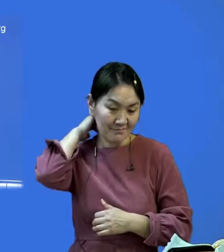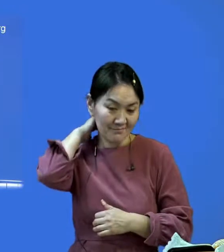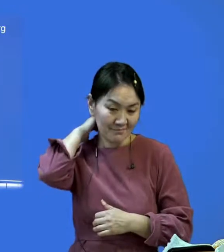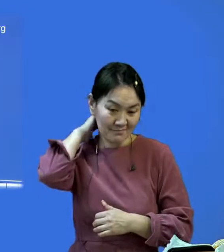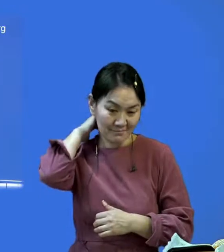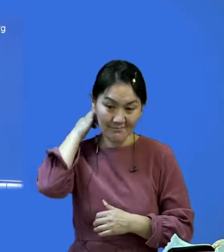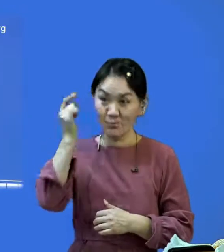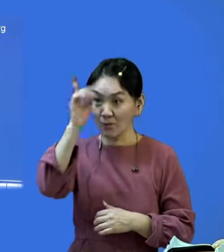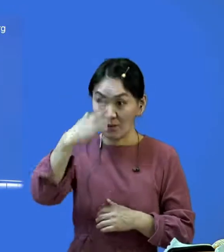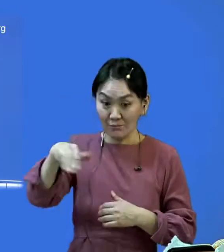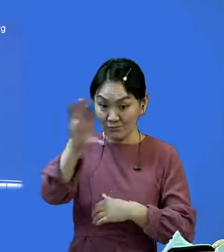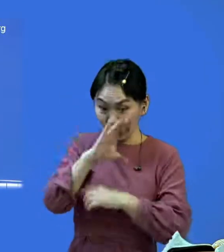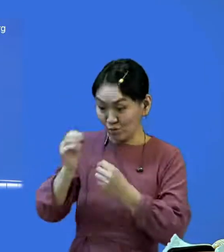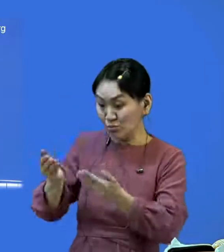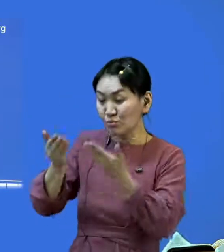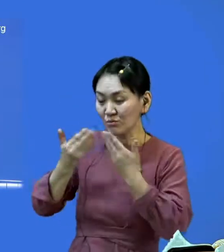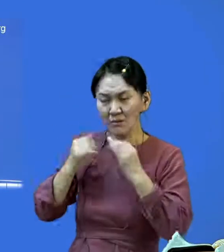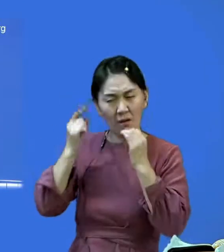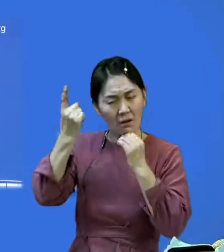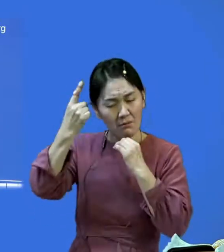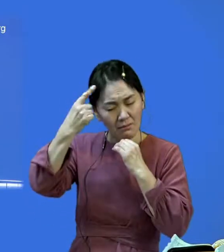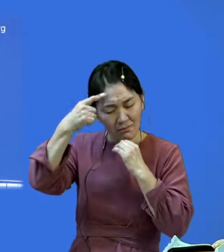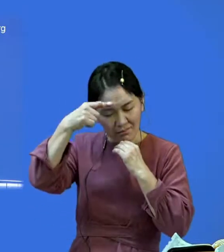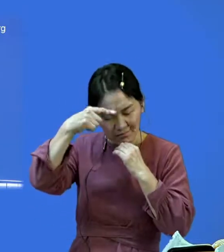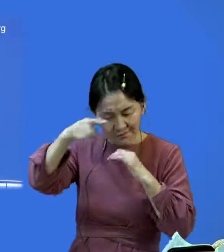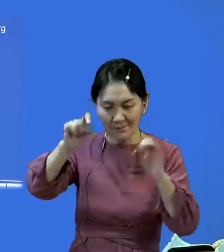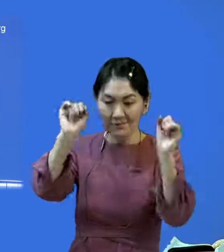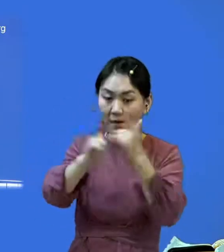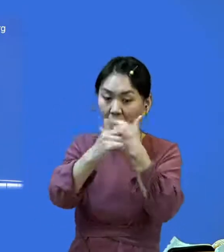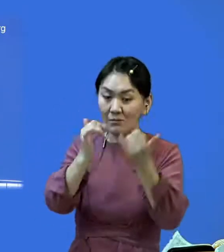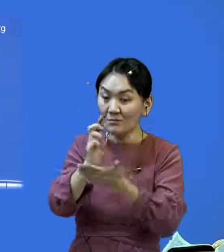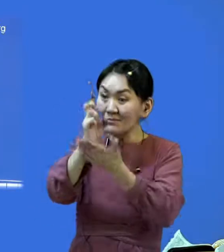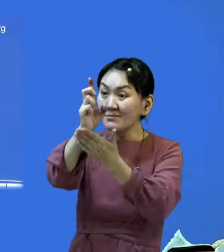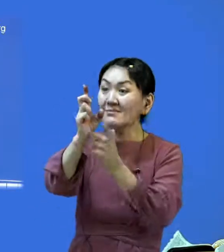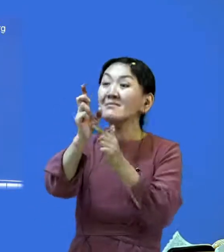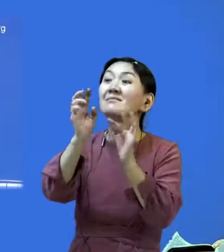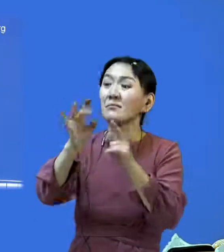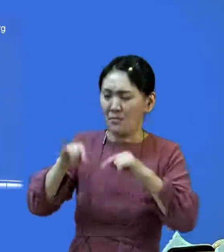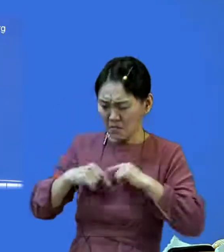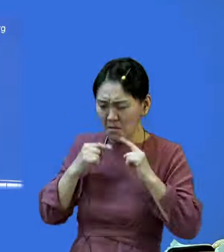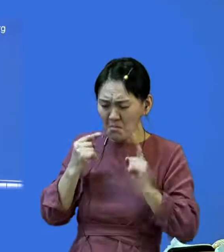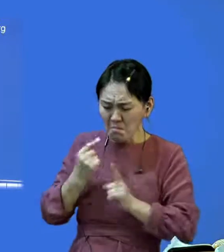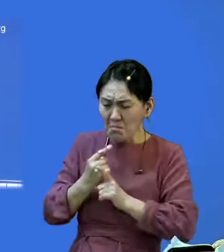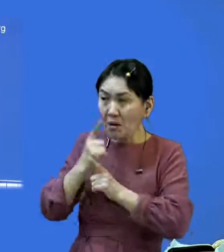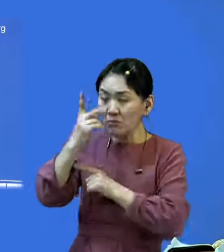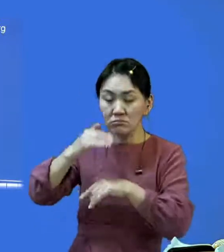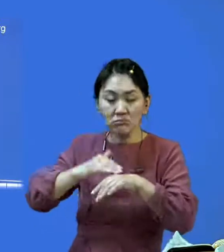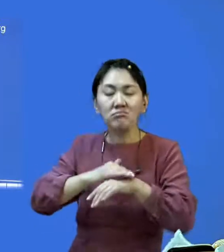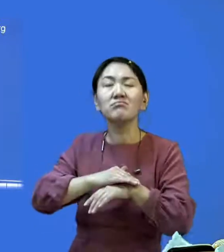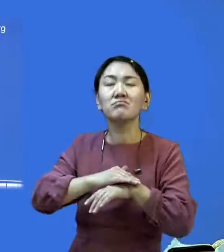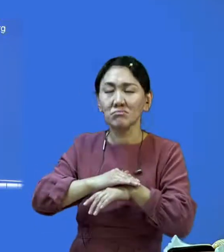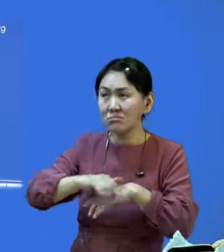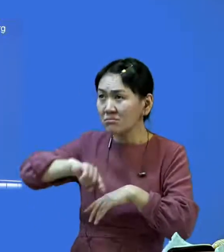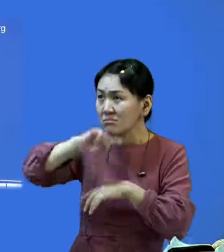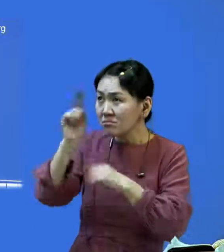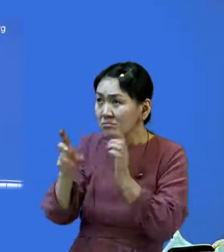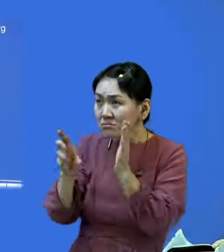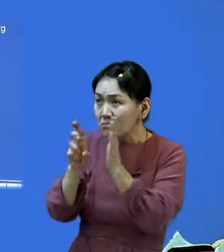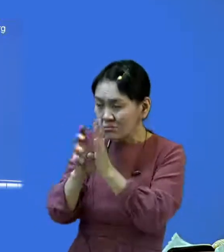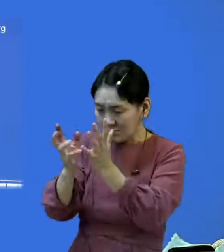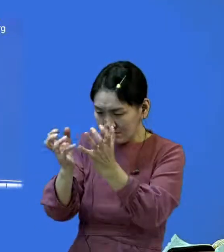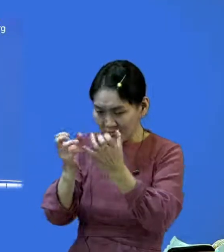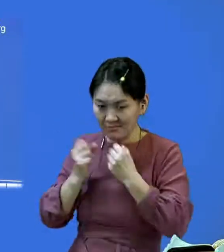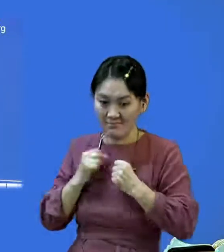Бурхны бидэнд өгсөн хамгийн агуу бэлэг бол тийм ээ гим нүглийн уучлалыг хүлээн авсан гэж байна. За